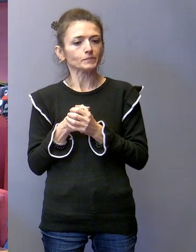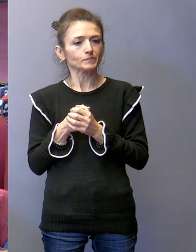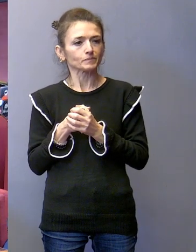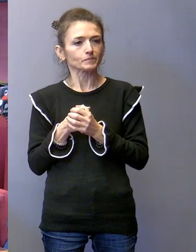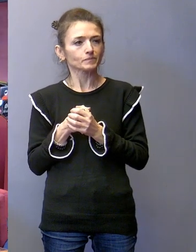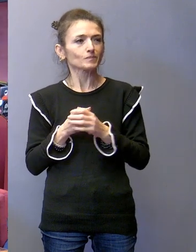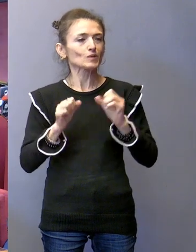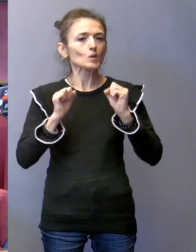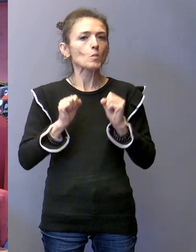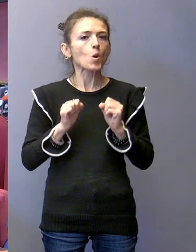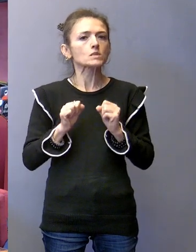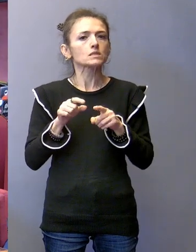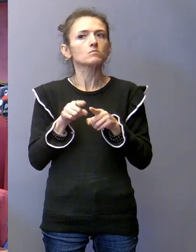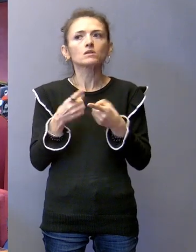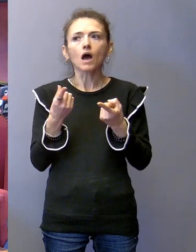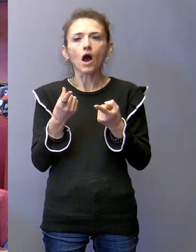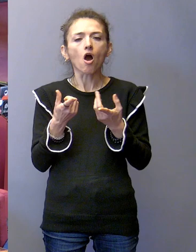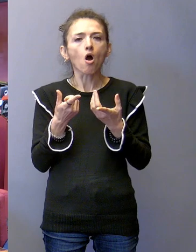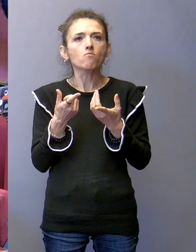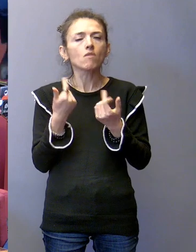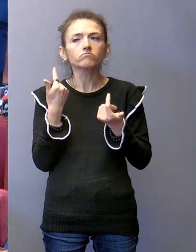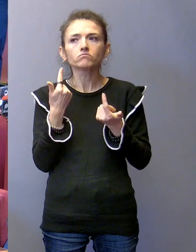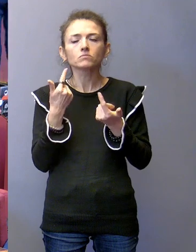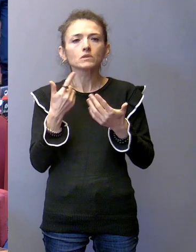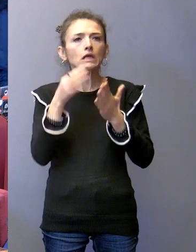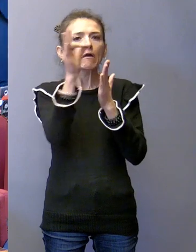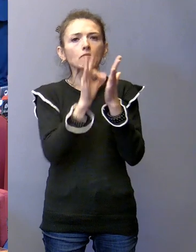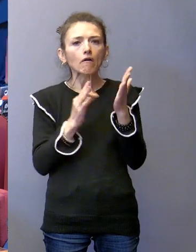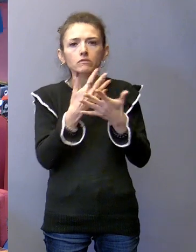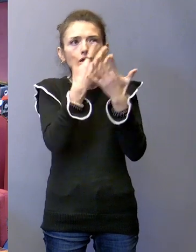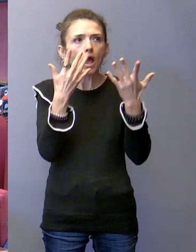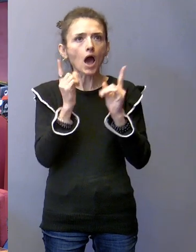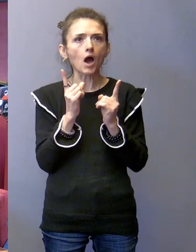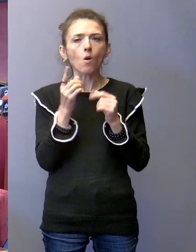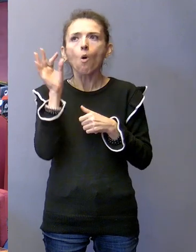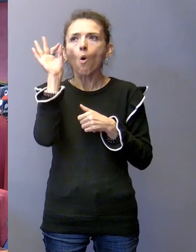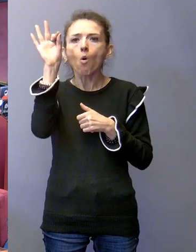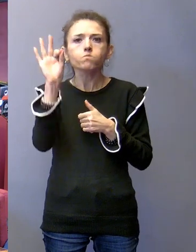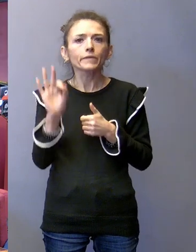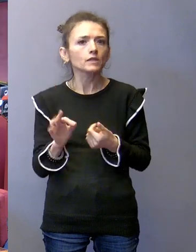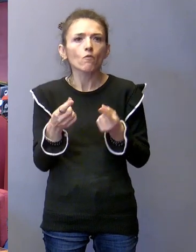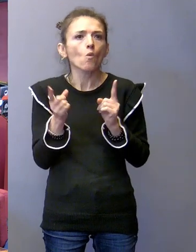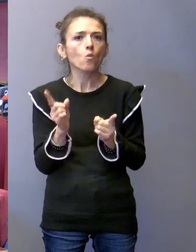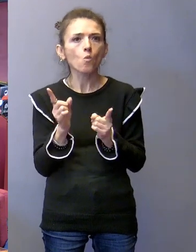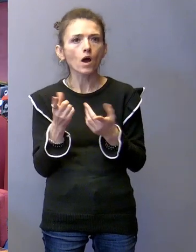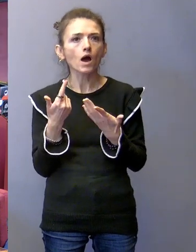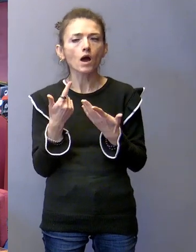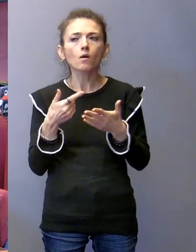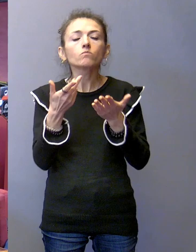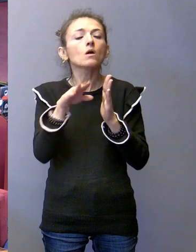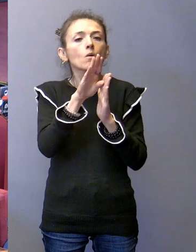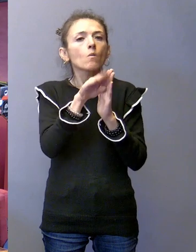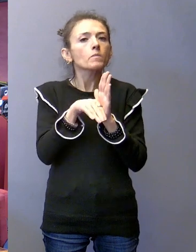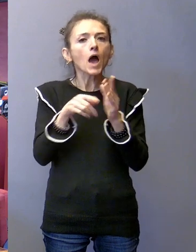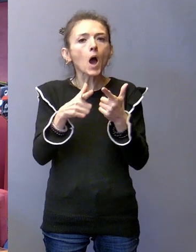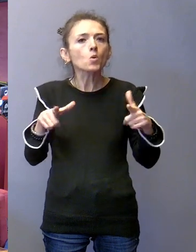la possibilità di non avere dei riferimenti precisi ma di non sapere che cosa voi volete esattamente da questa città e dal piano urbanistico